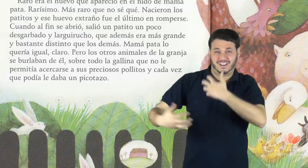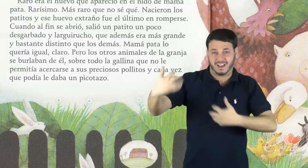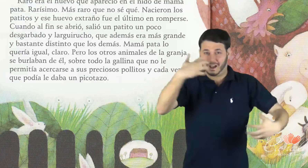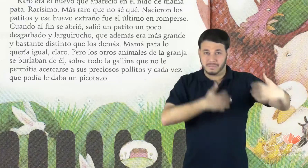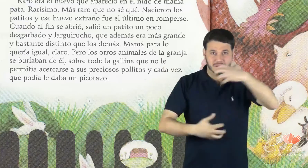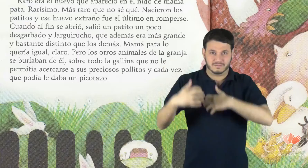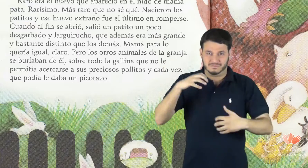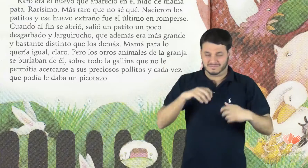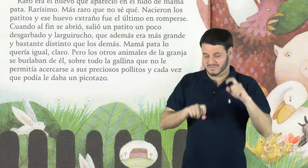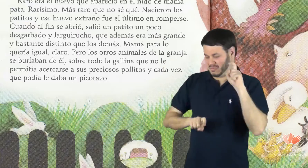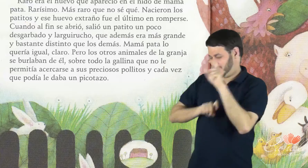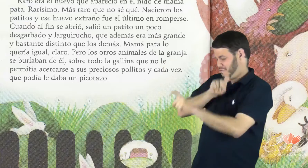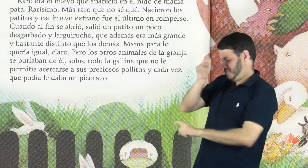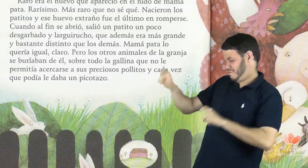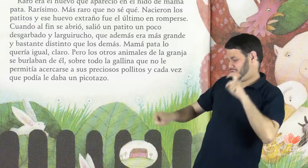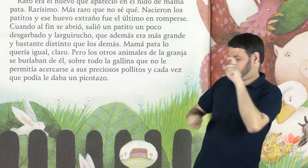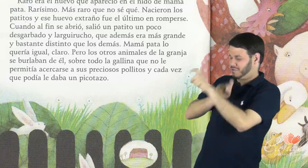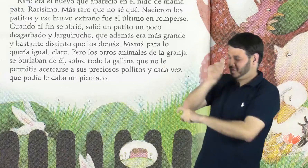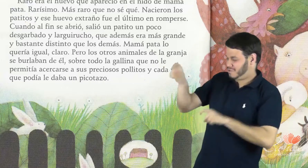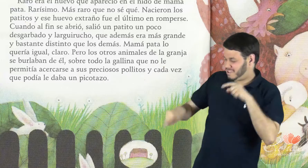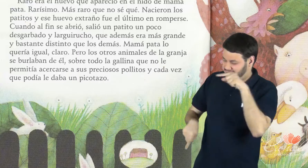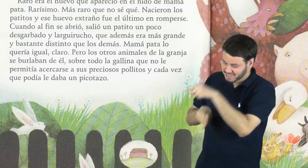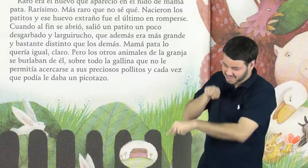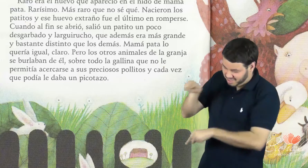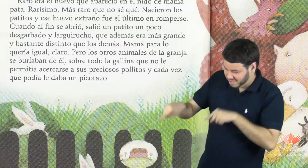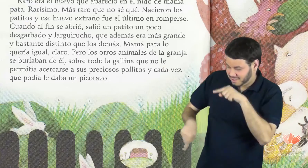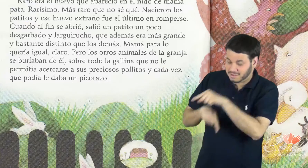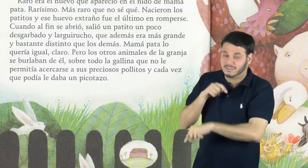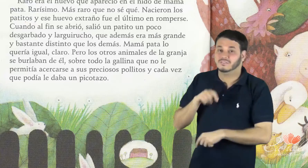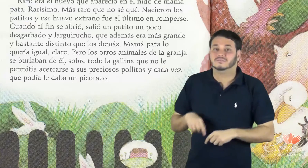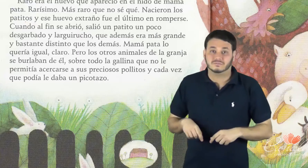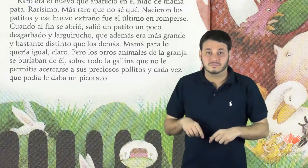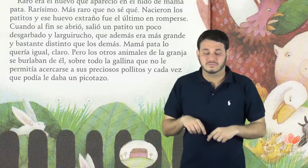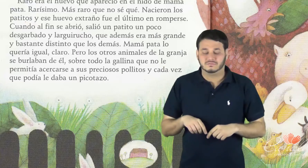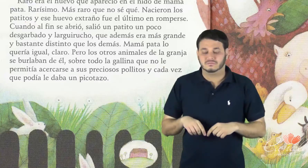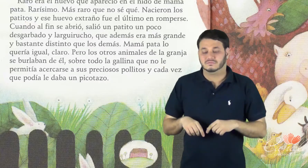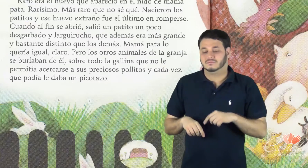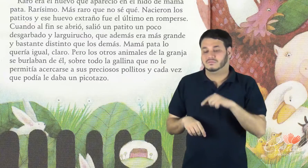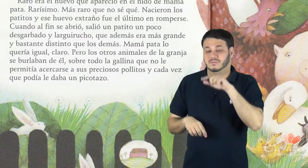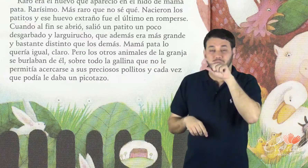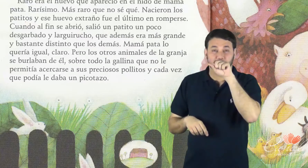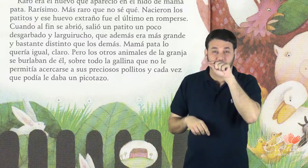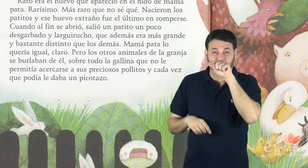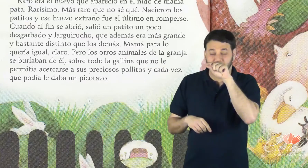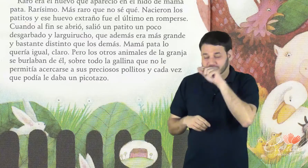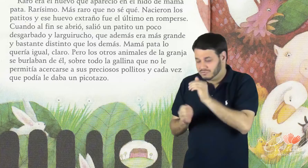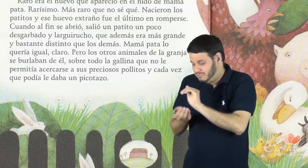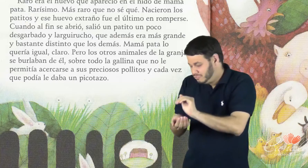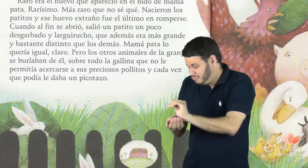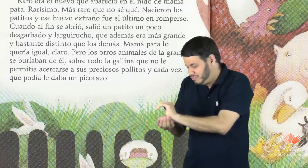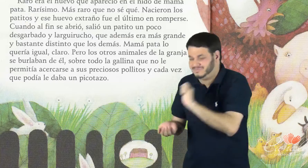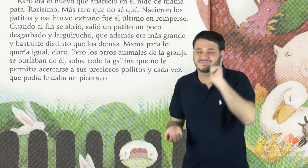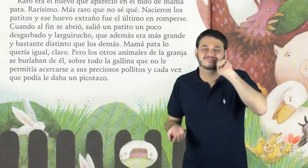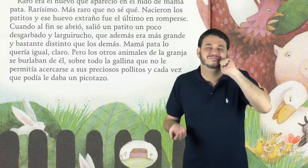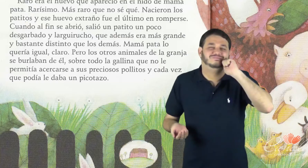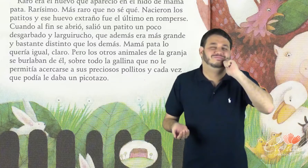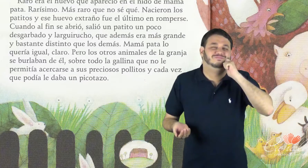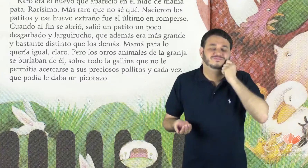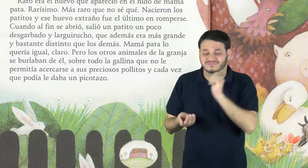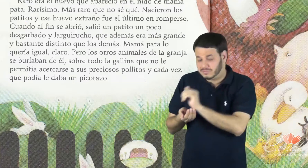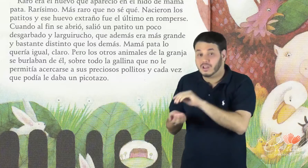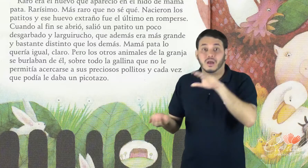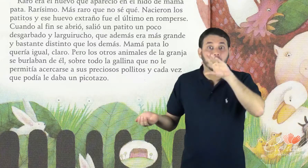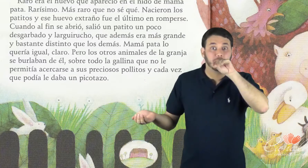él sobre todo la gallina que no le permitía acercarse a sus preciosos pollitos y cada vez